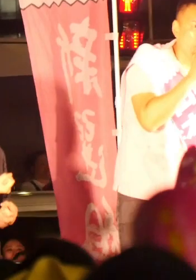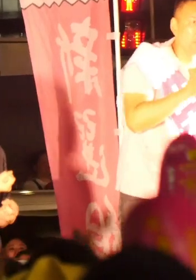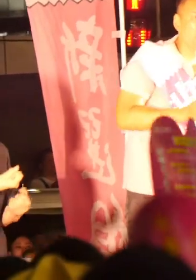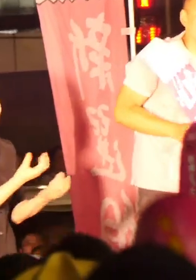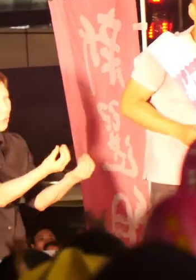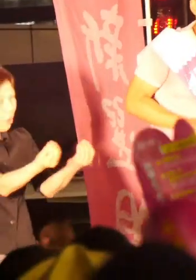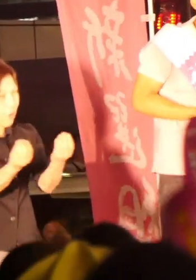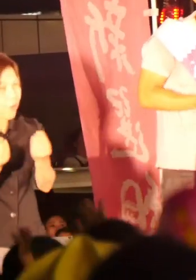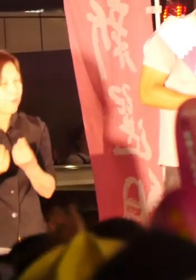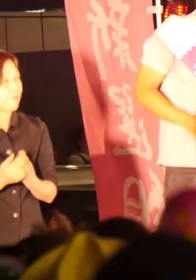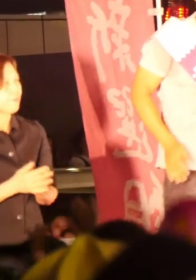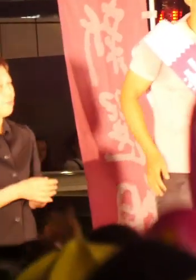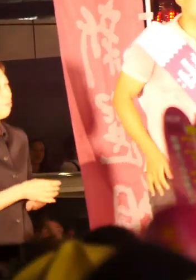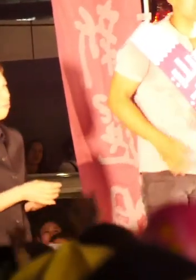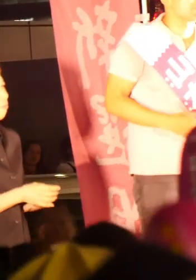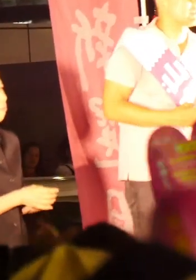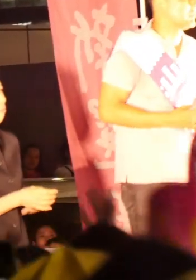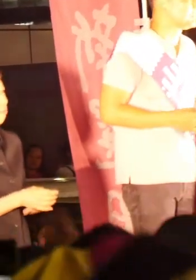んか。